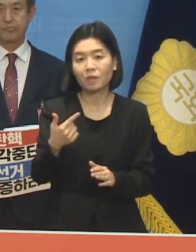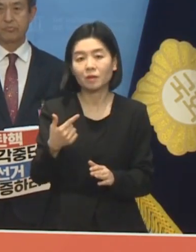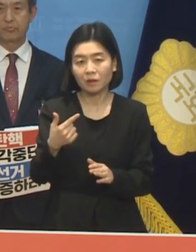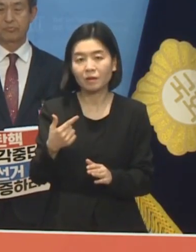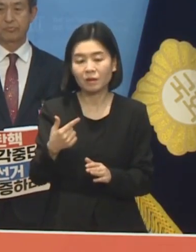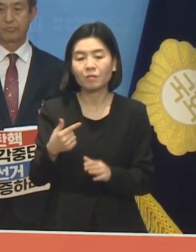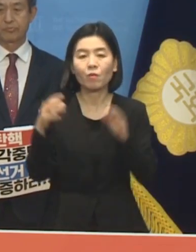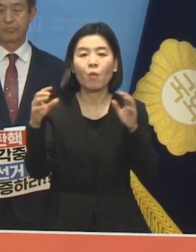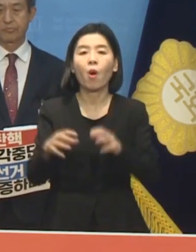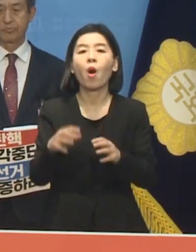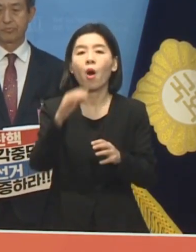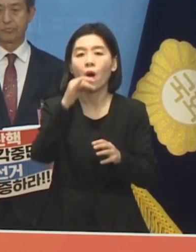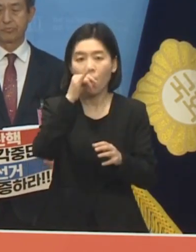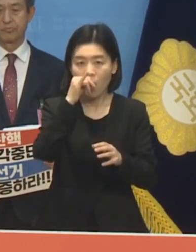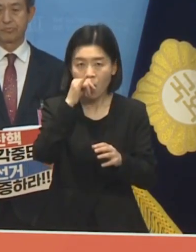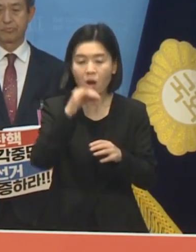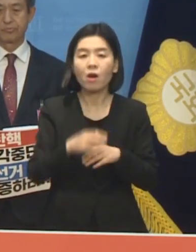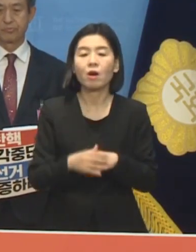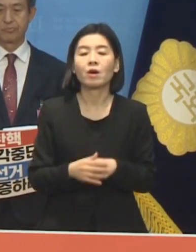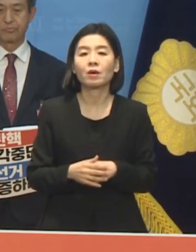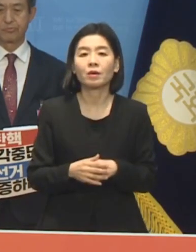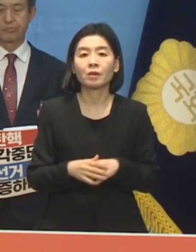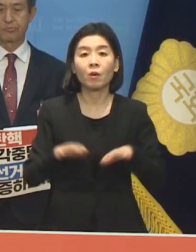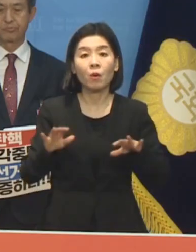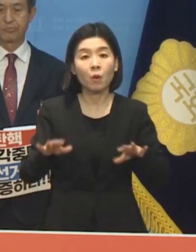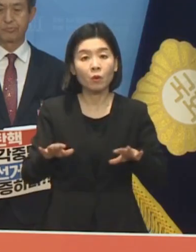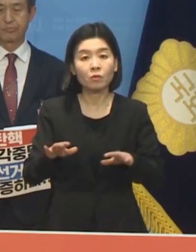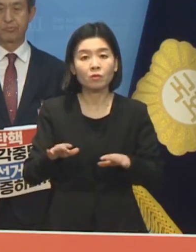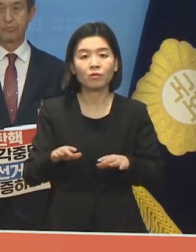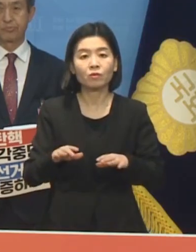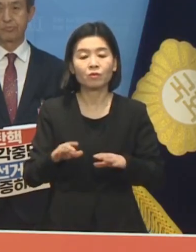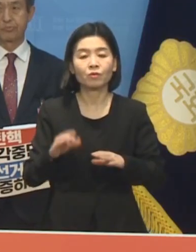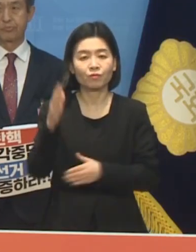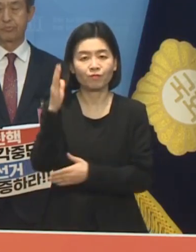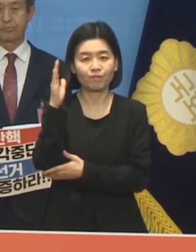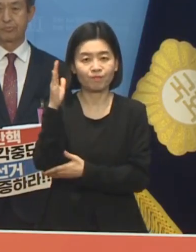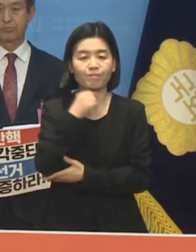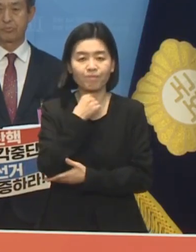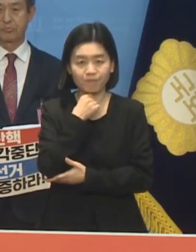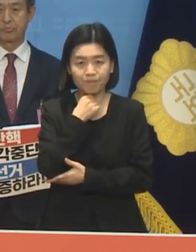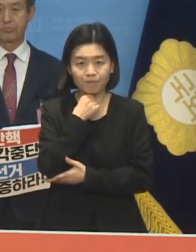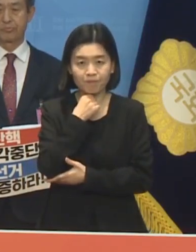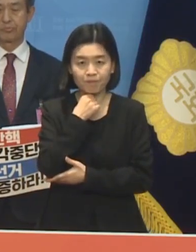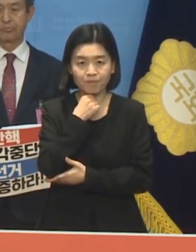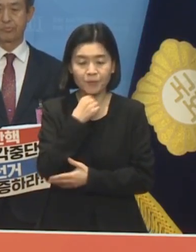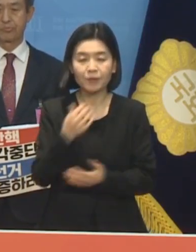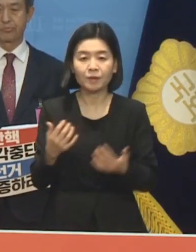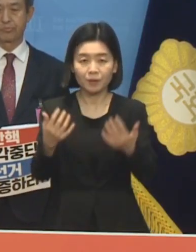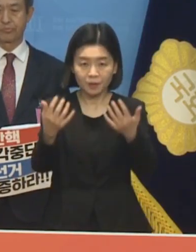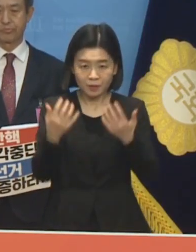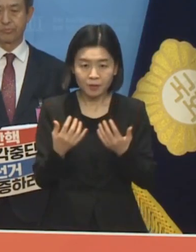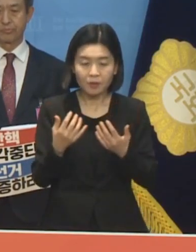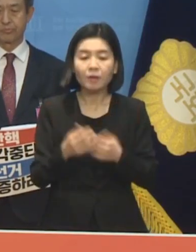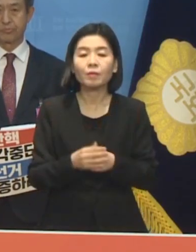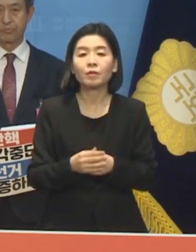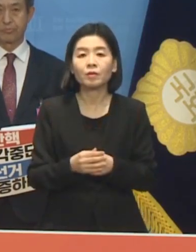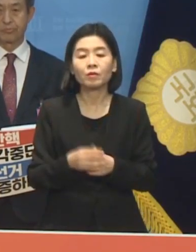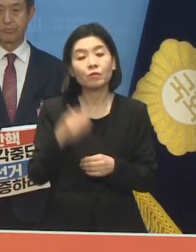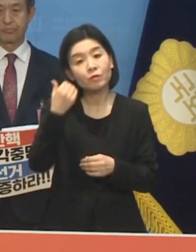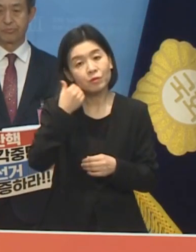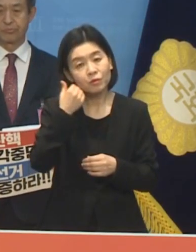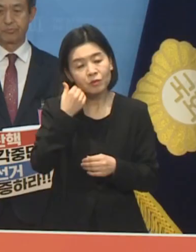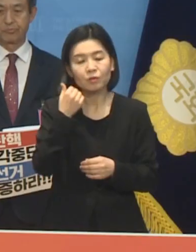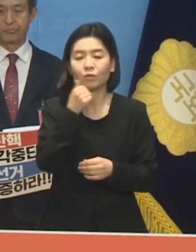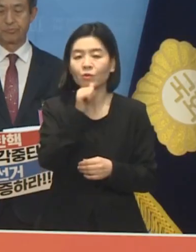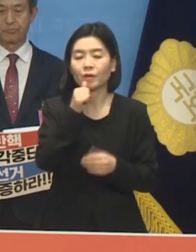있습니다. 그분들께서 오늘 이제 시국 선언을 하기 위해서 이 자리에 오셨습니다. 소개를 해드리겠습니다.